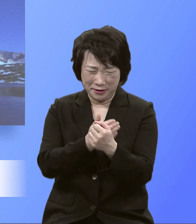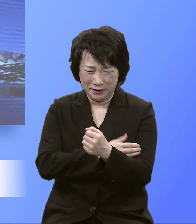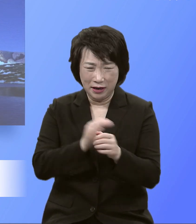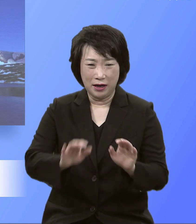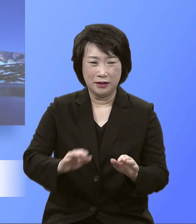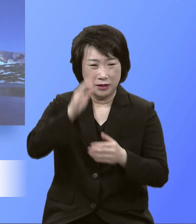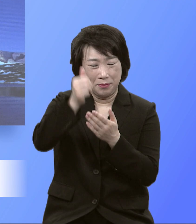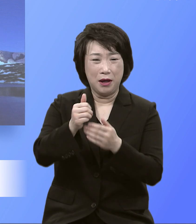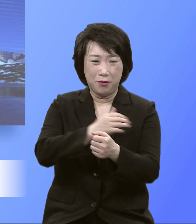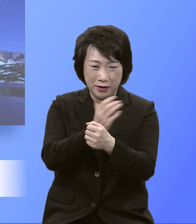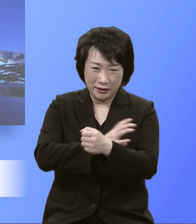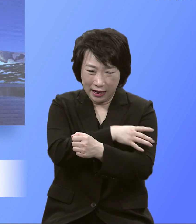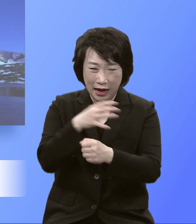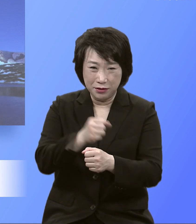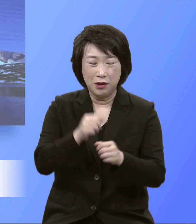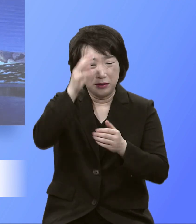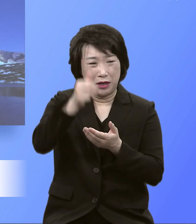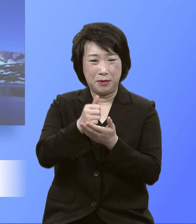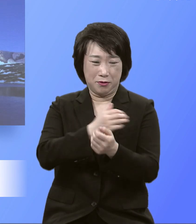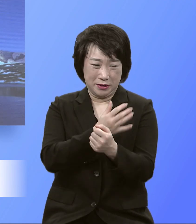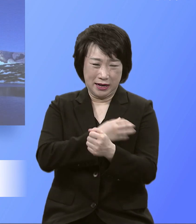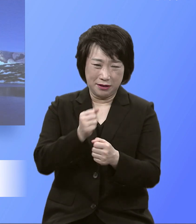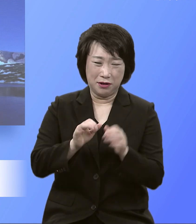권능으로 성령의 권세로 성령의 권세로